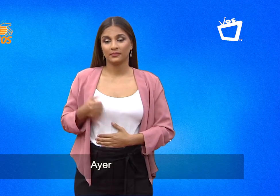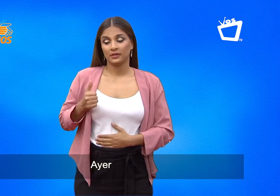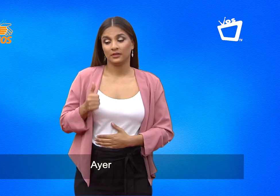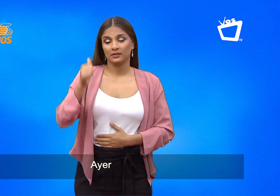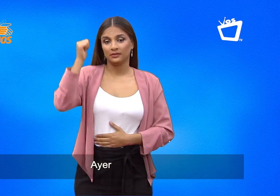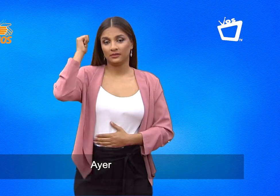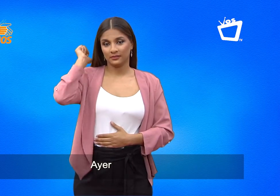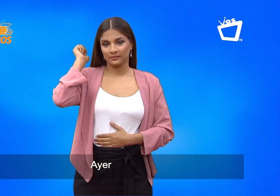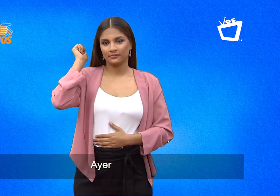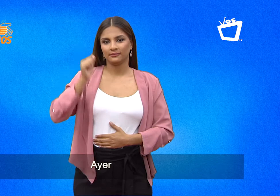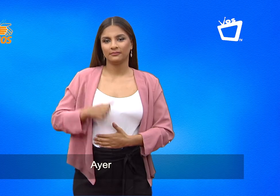Ayer.